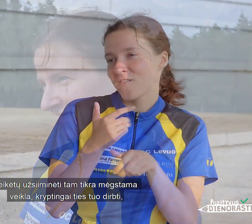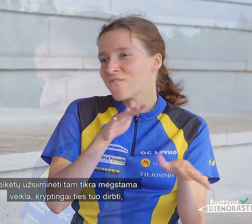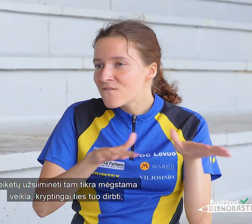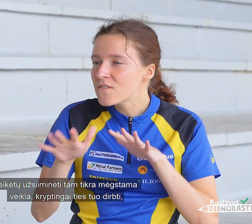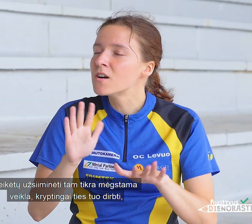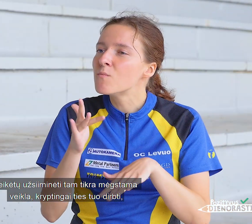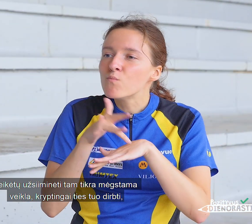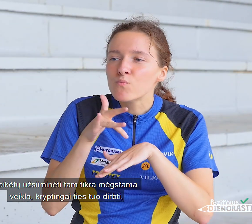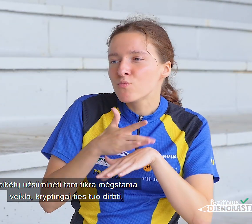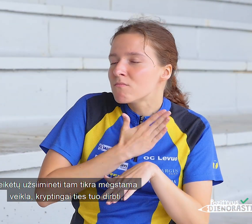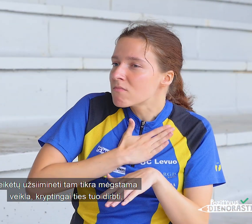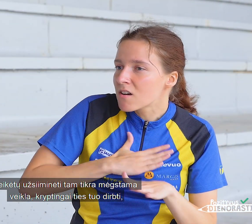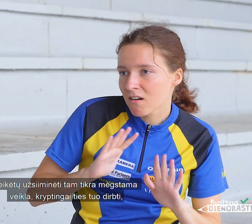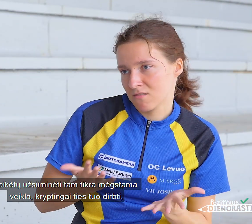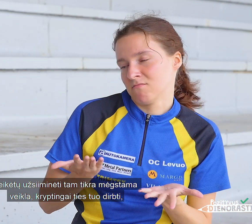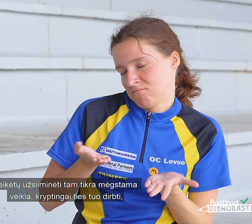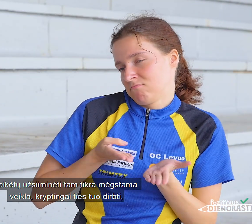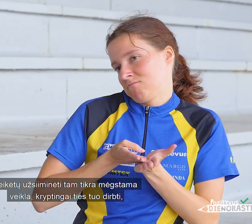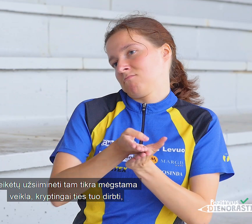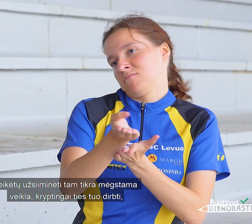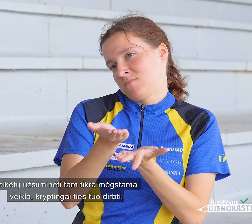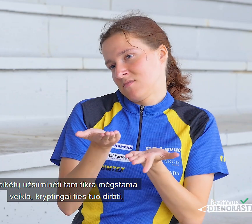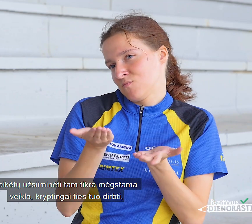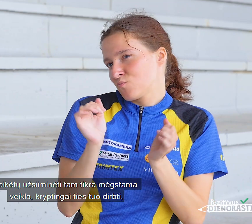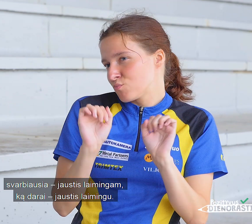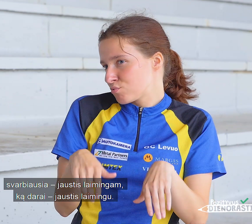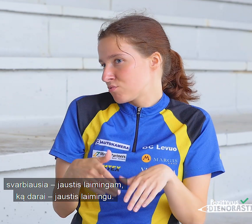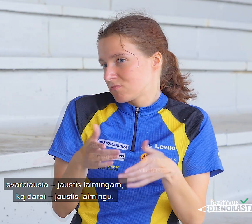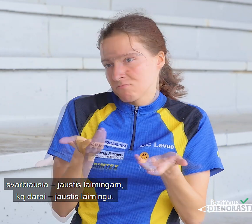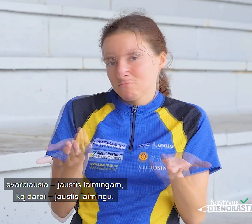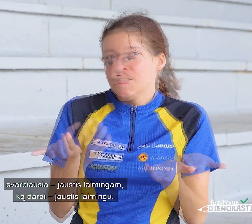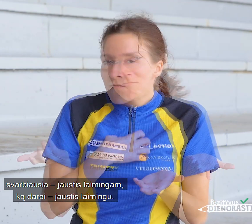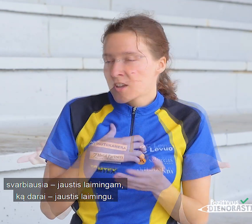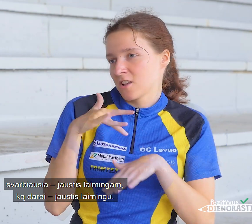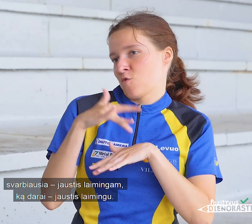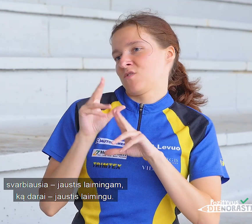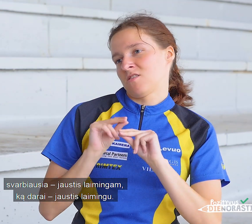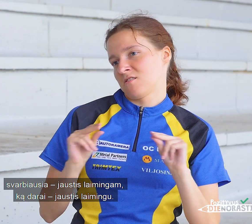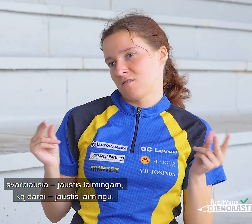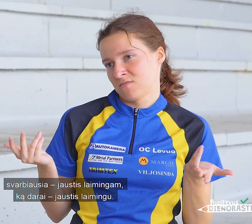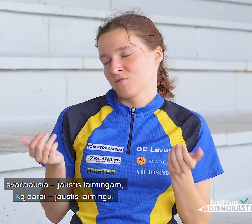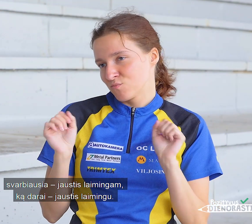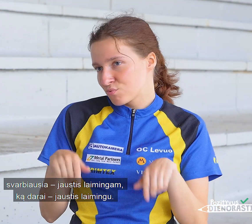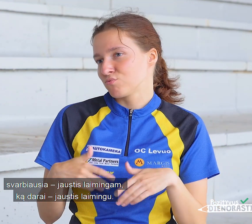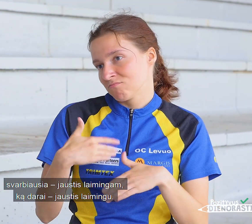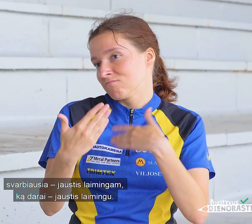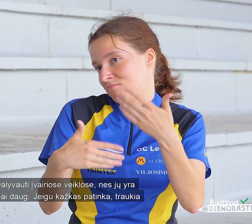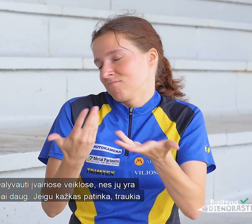Reikėtų užsiminėti tam tikrą pomėgio veiklą, kryptingai ties tuo dirbti. Svarbiausia – jaustis laimingu. Ką darai? Jaustis laimingu.